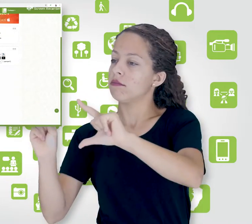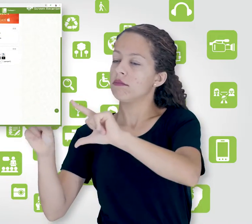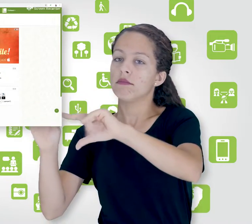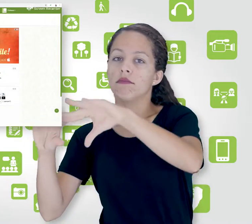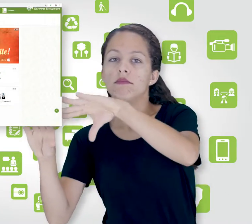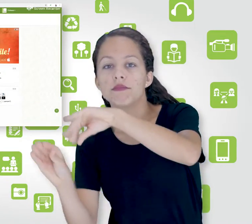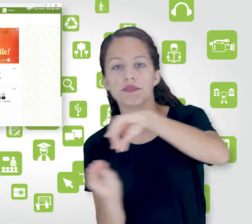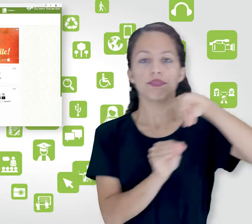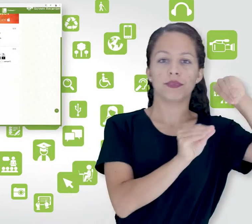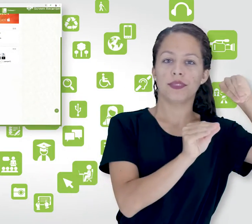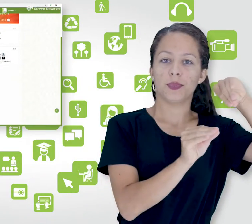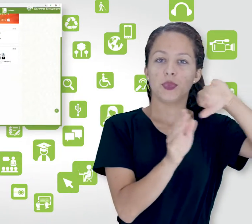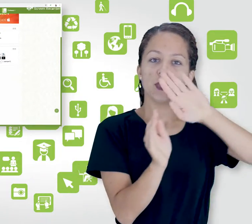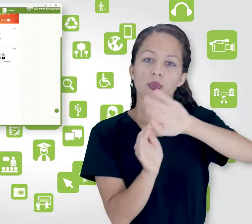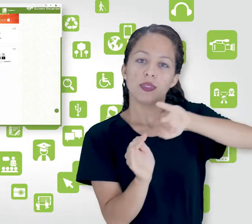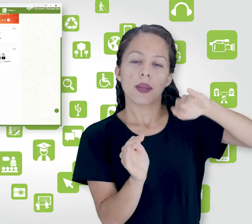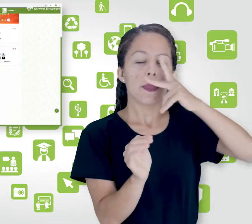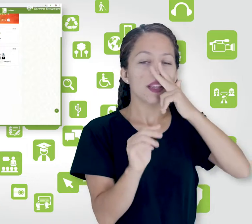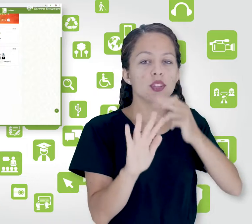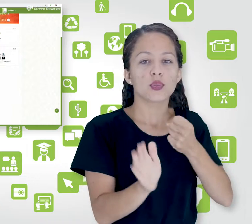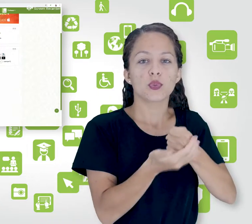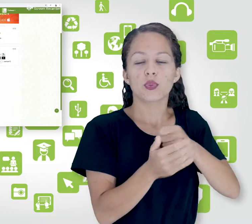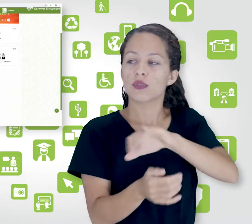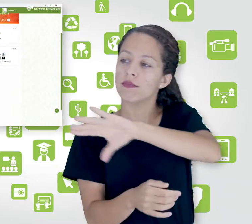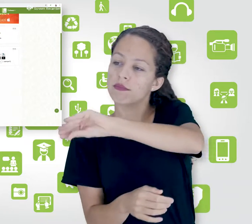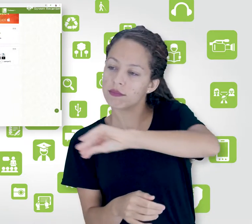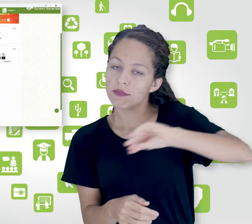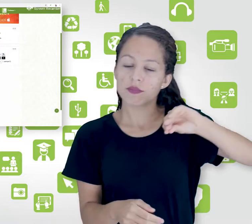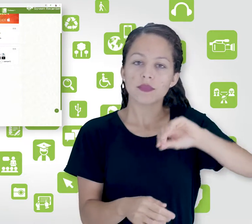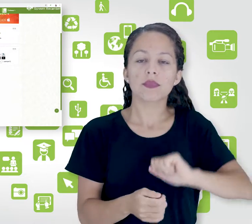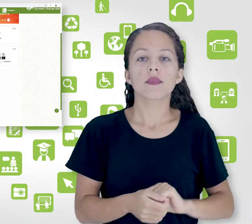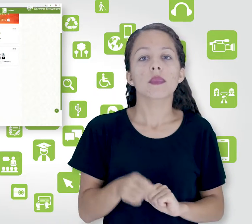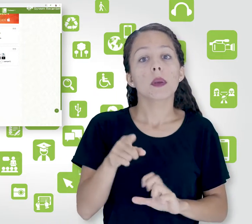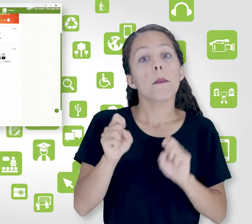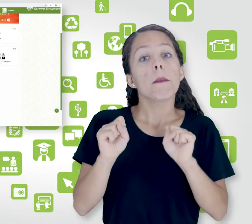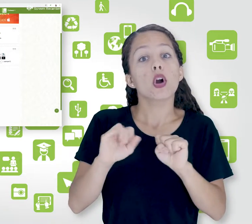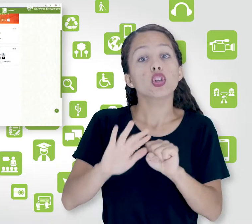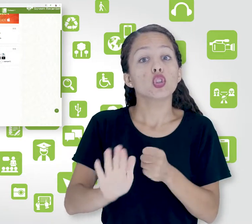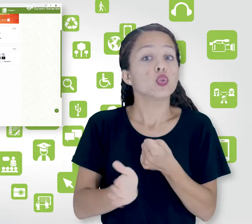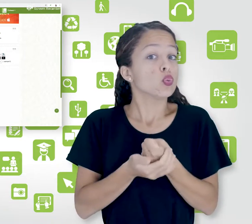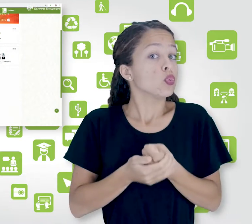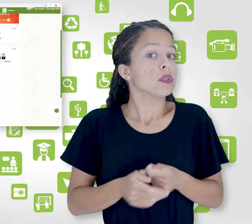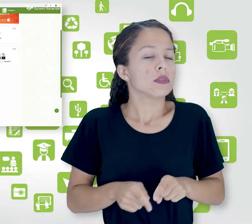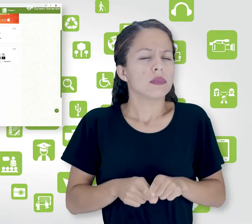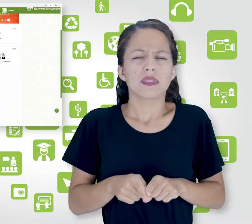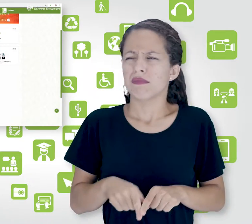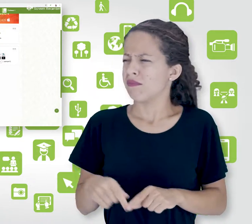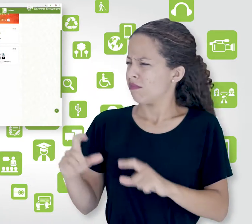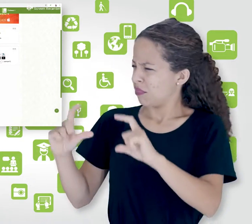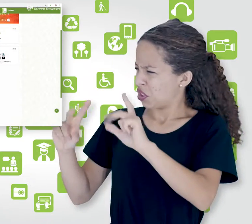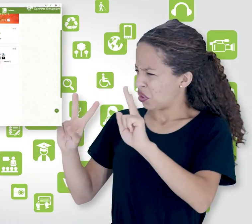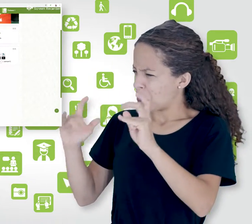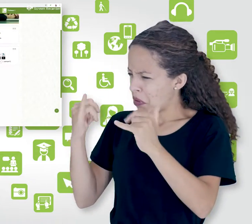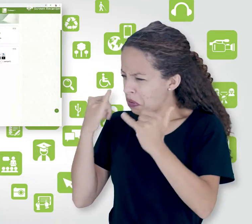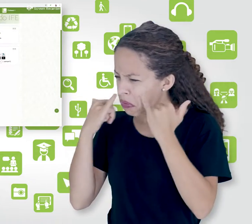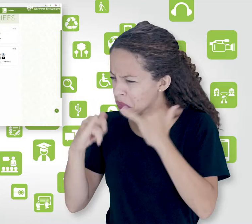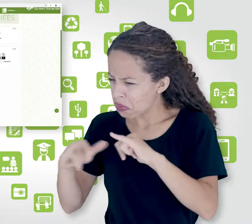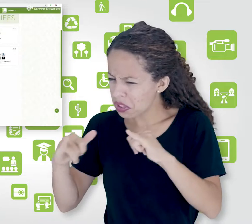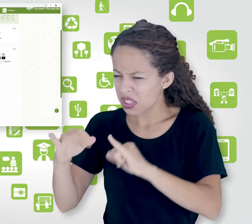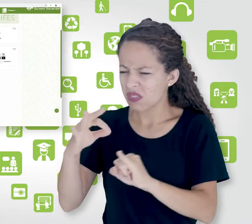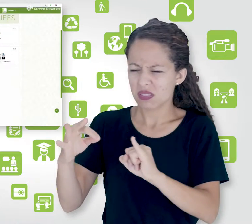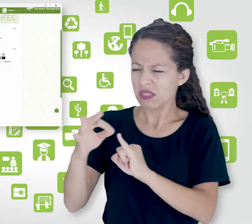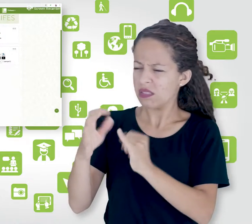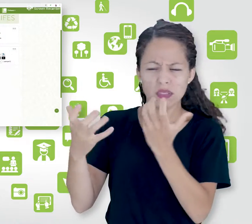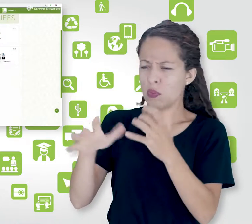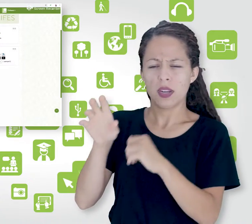eles ficam Minimizar Vamos ver que você não usa tá bom e você pode também esconder os blocos por exemplo não